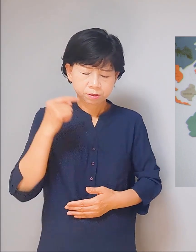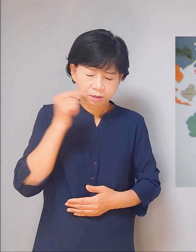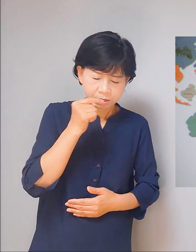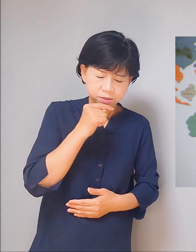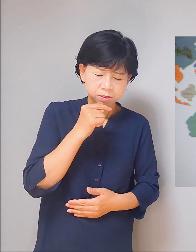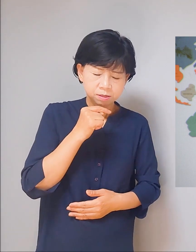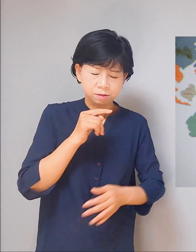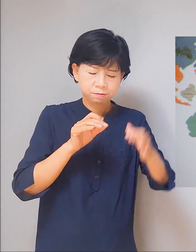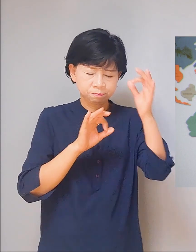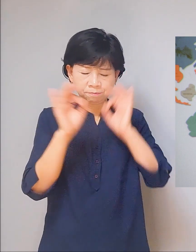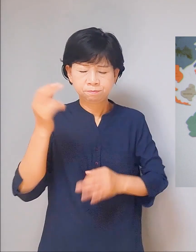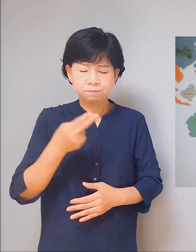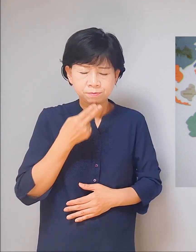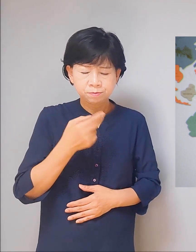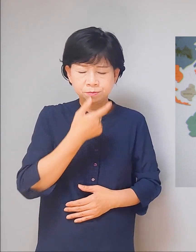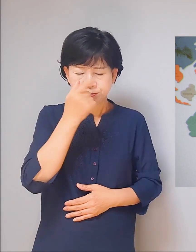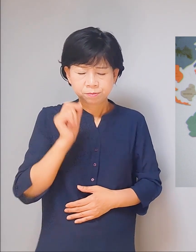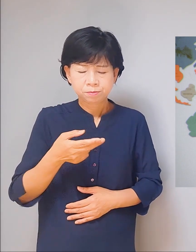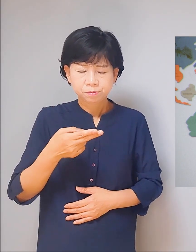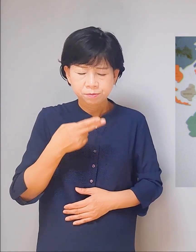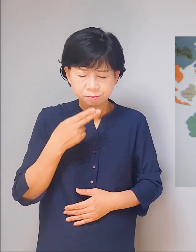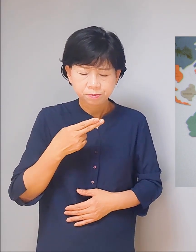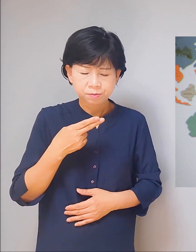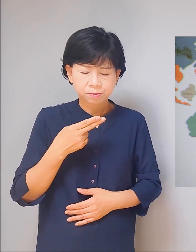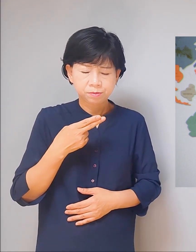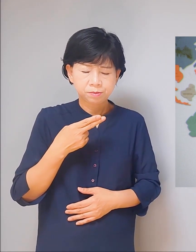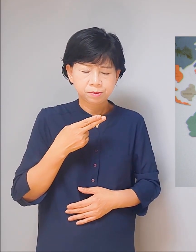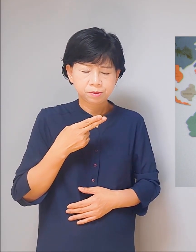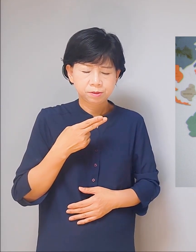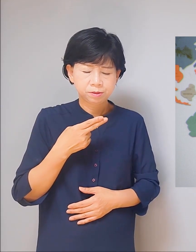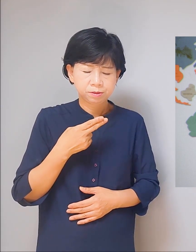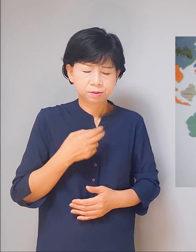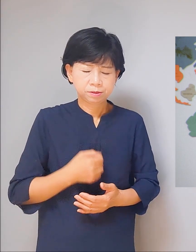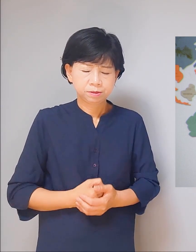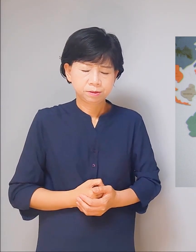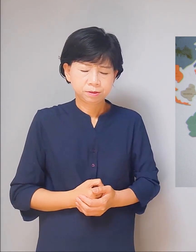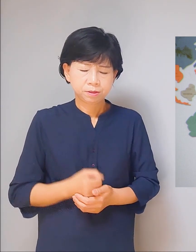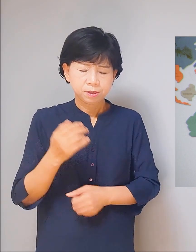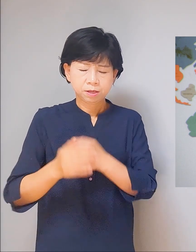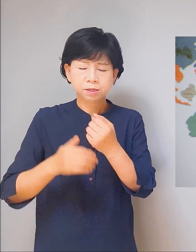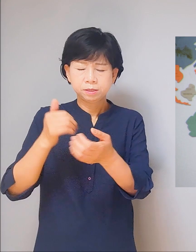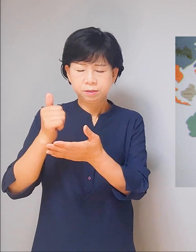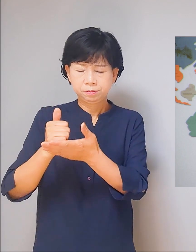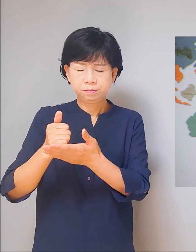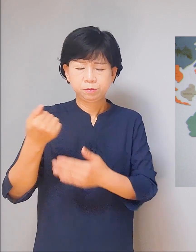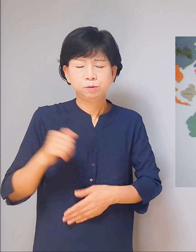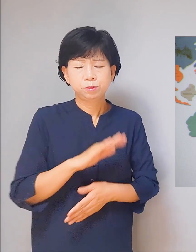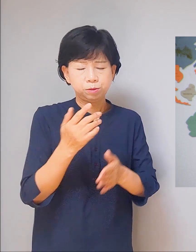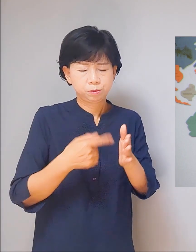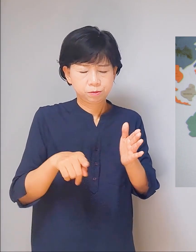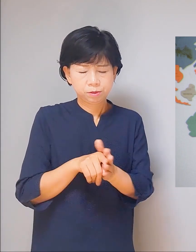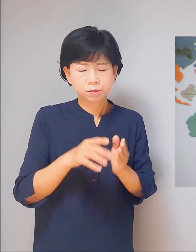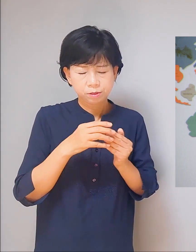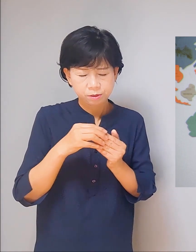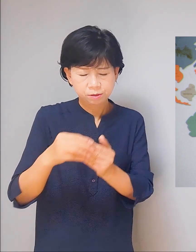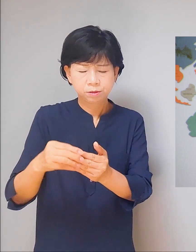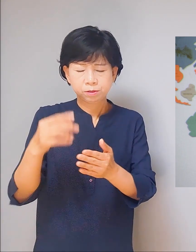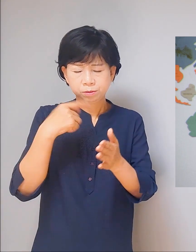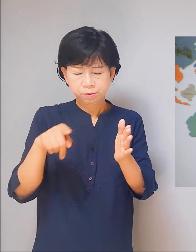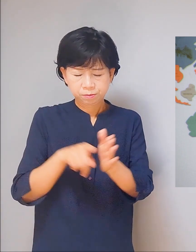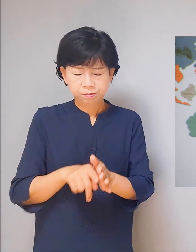없이 여러 가지 많은 산전수전이 있었지만 하나님은 우리를 위해서 이끌어 가시는